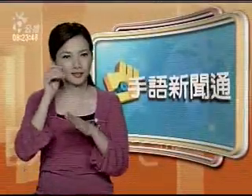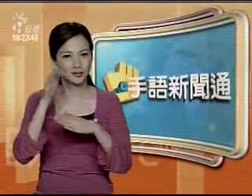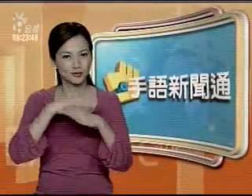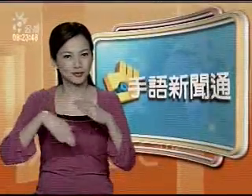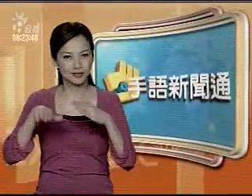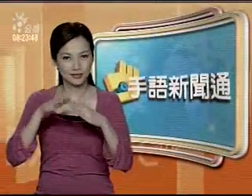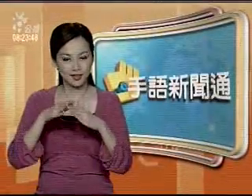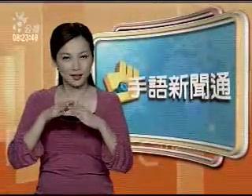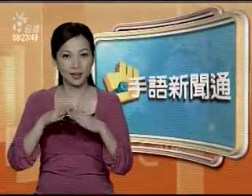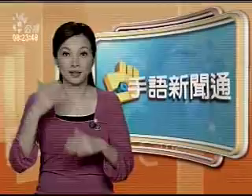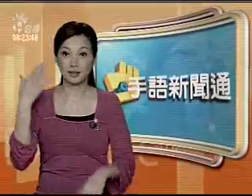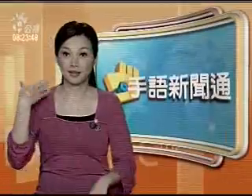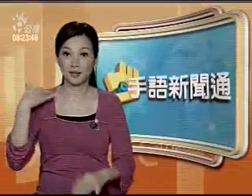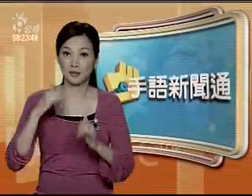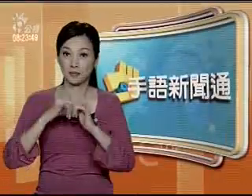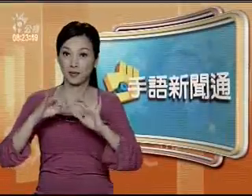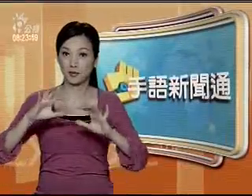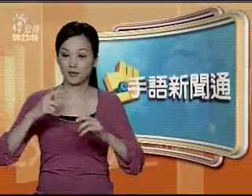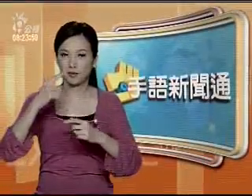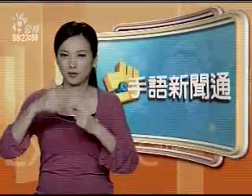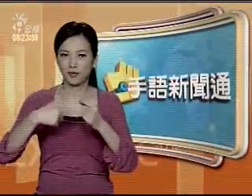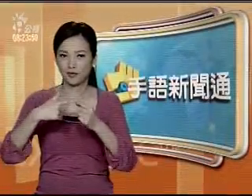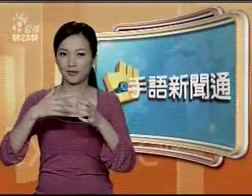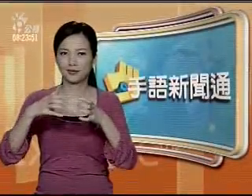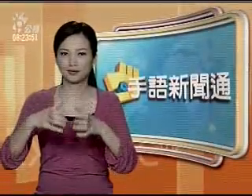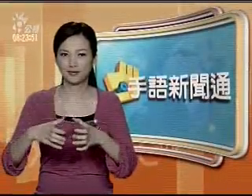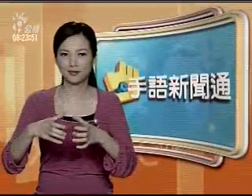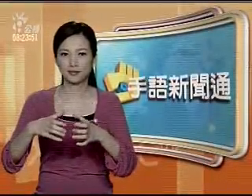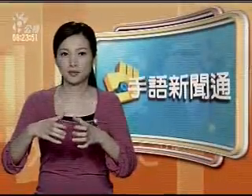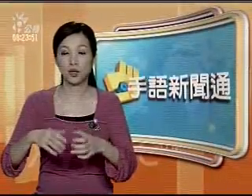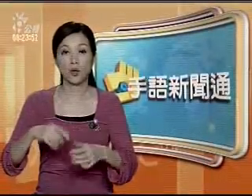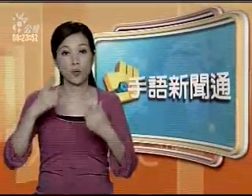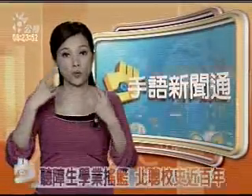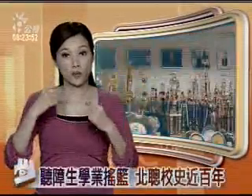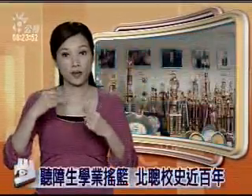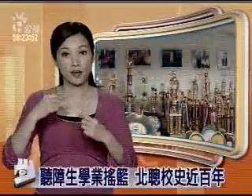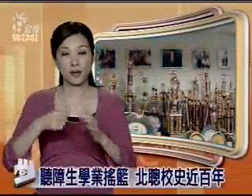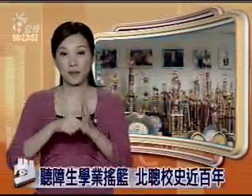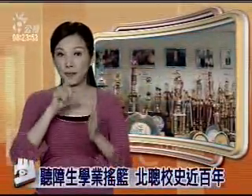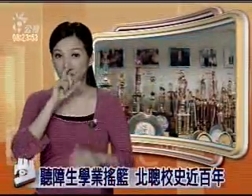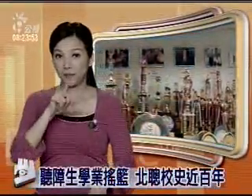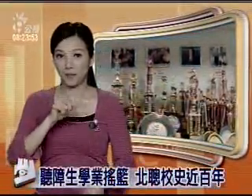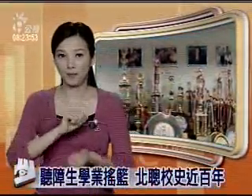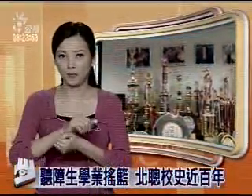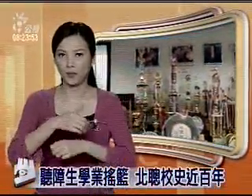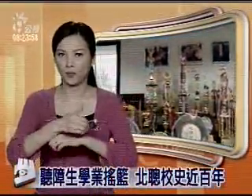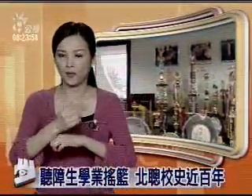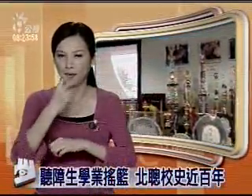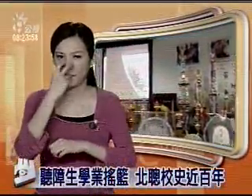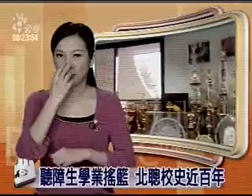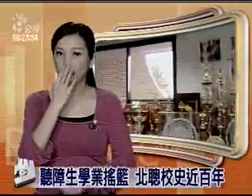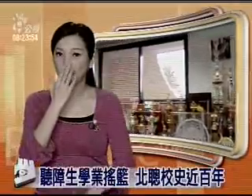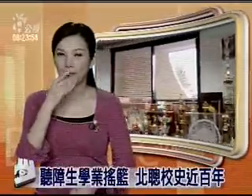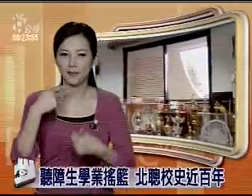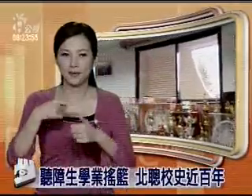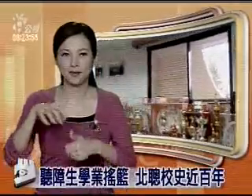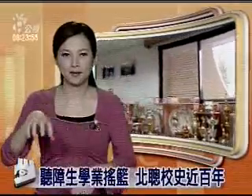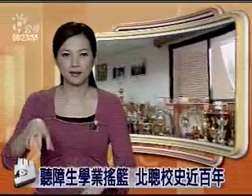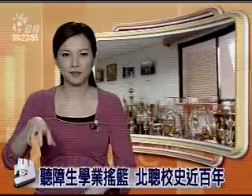台北启聪从民国六年建校，原本的名字叫做木村盲雅教育所，是专修视障跟听障